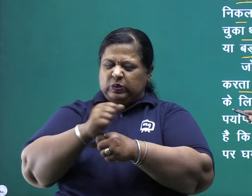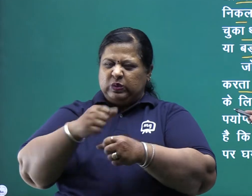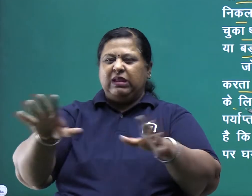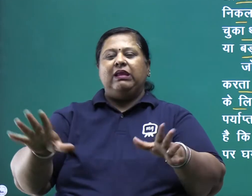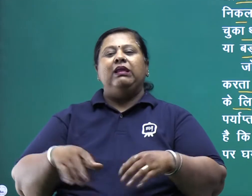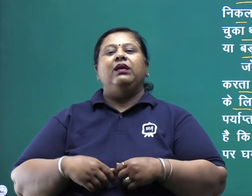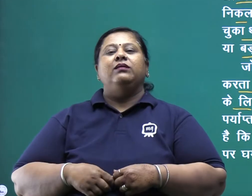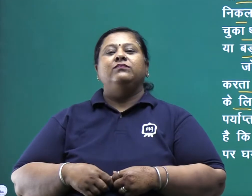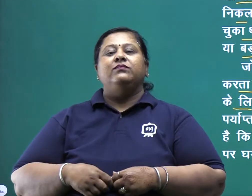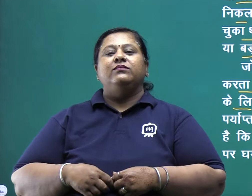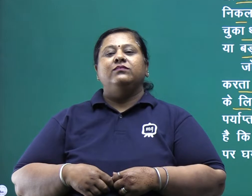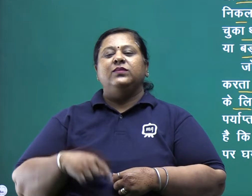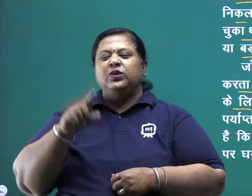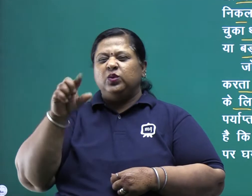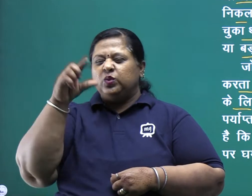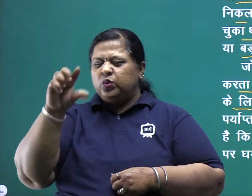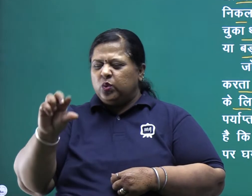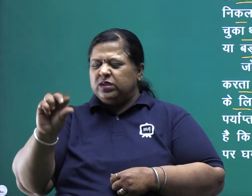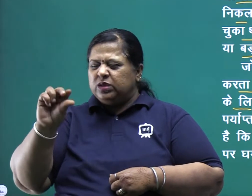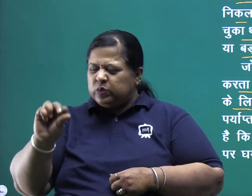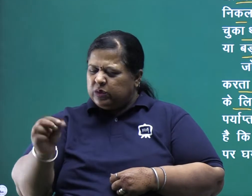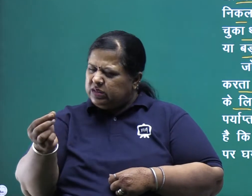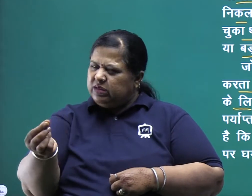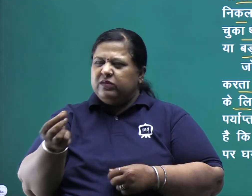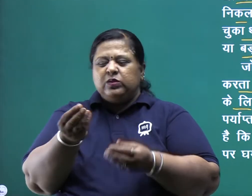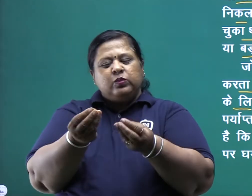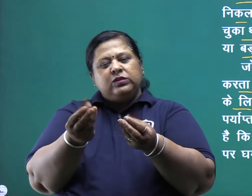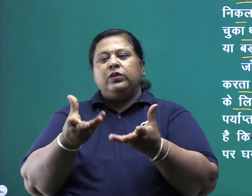लिए छोटी से छोटी वस्तु ही